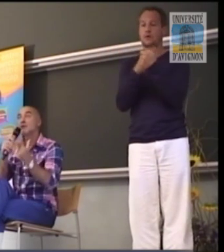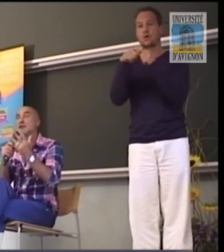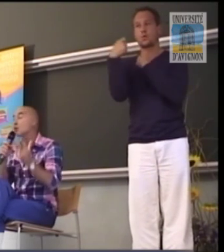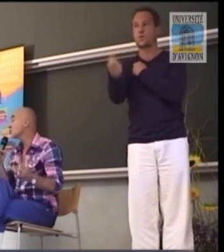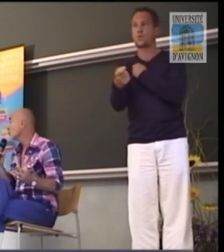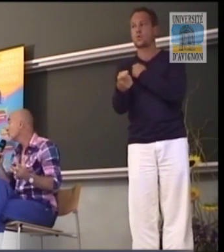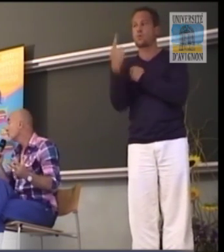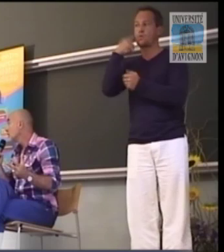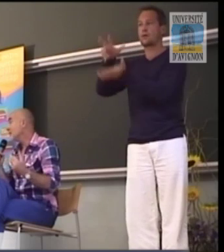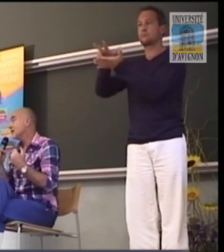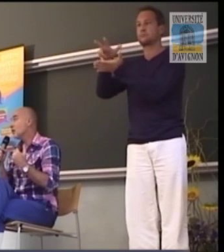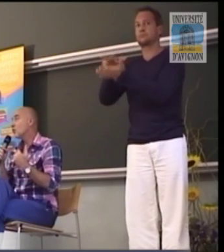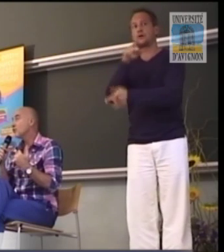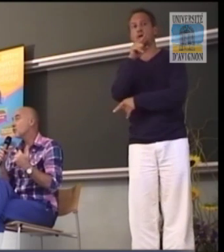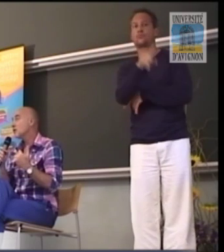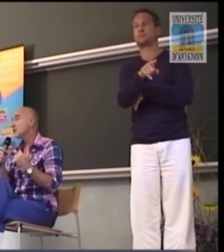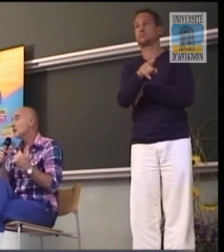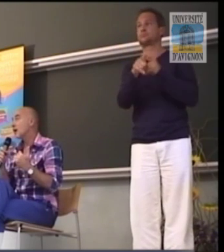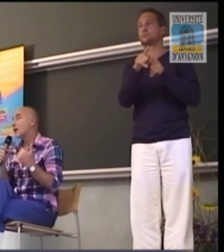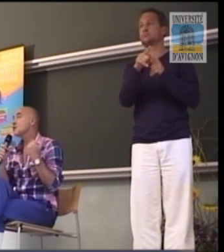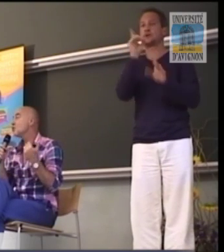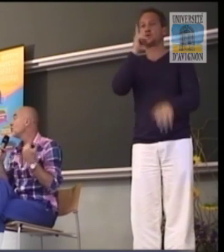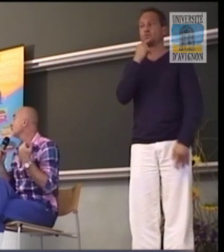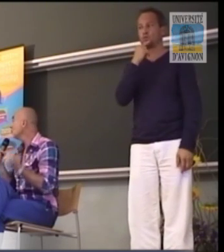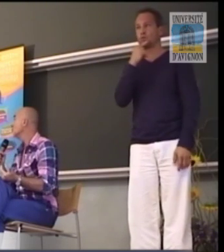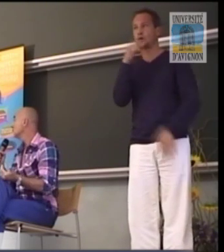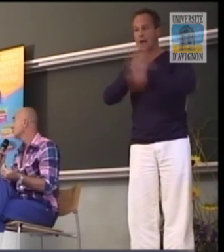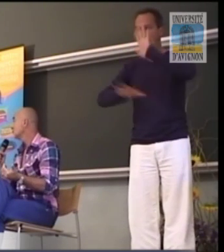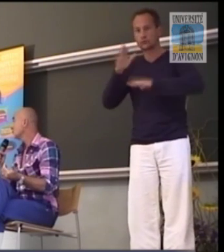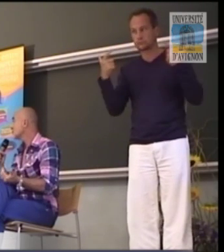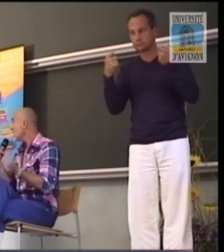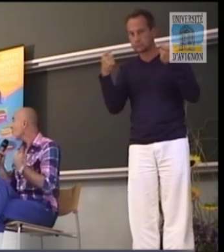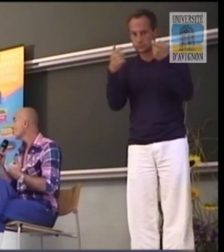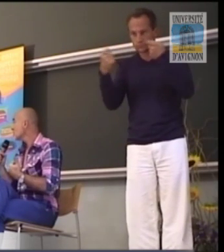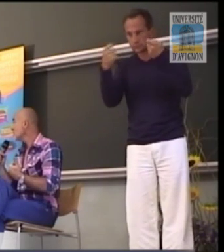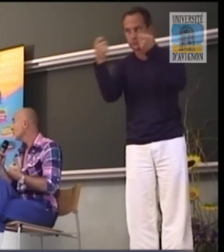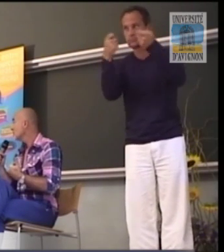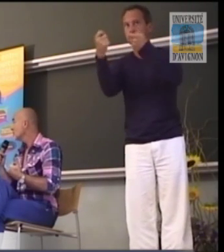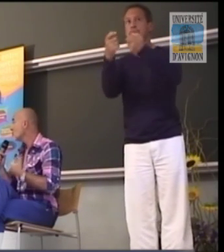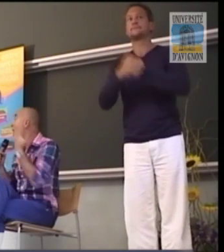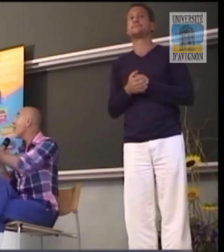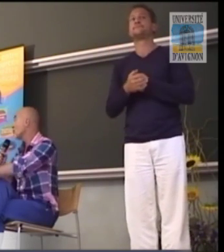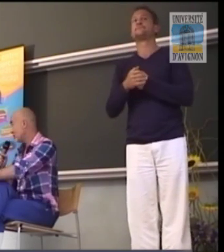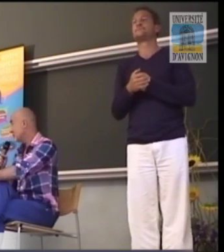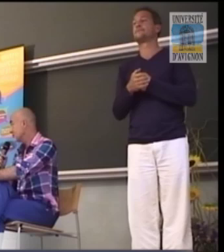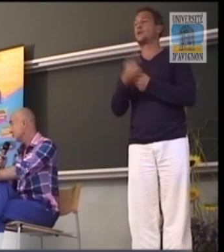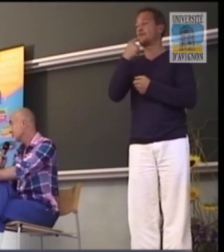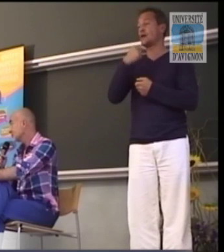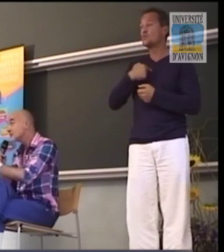va demander des arrangements. Mais encore une fois, qu'est-ce que l'on veut ? S'arranger ou